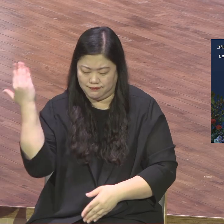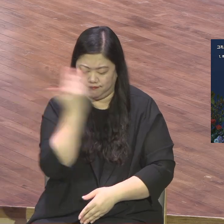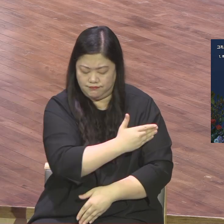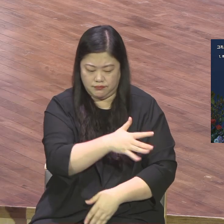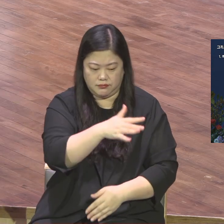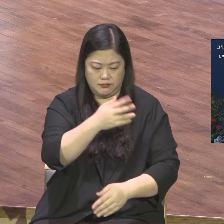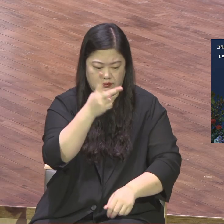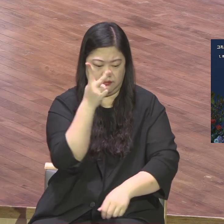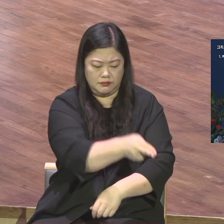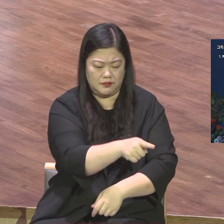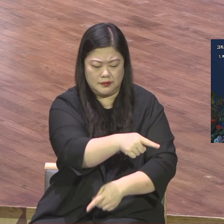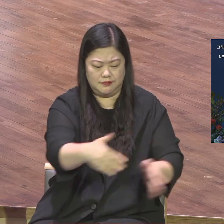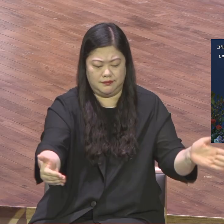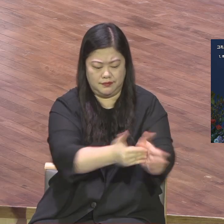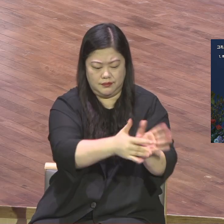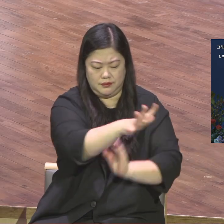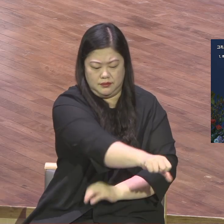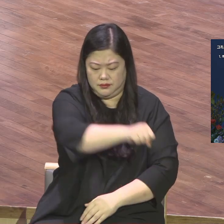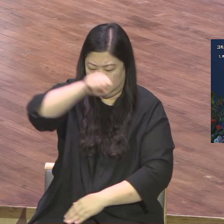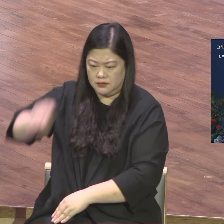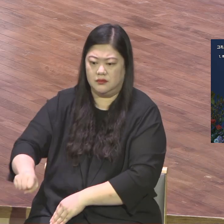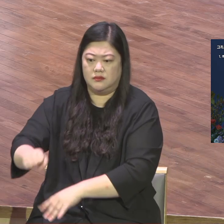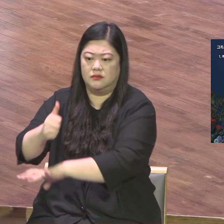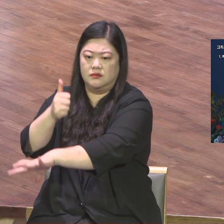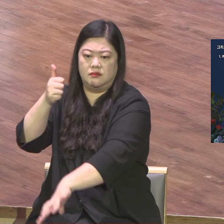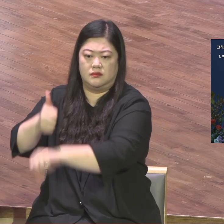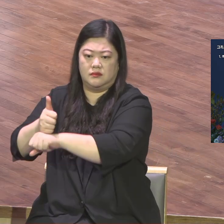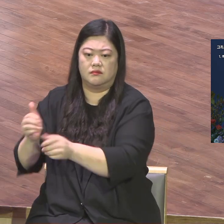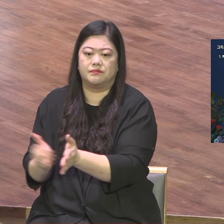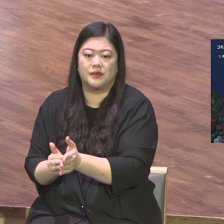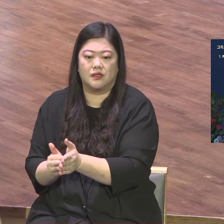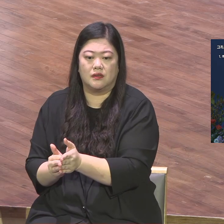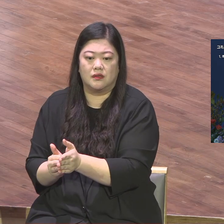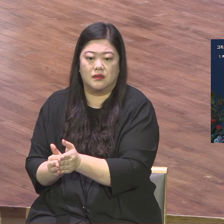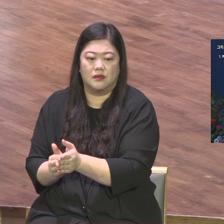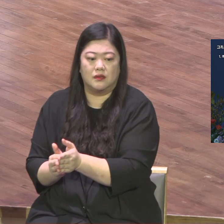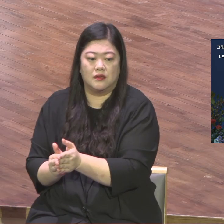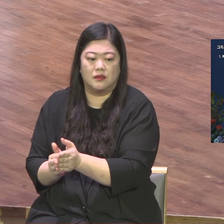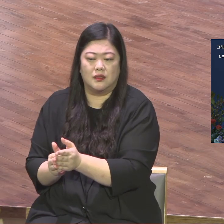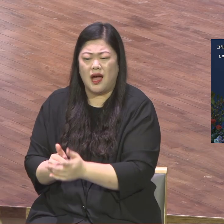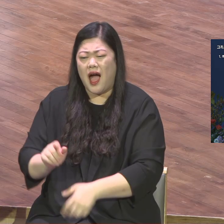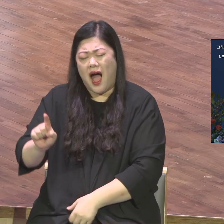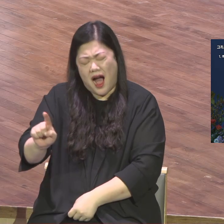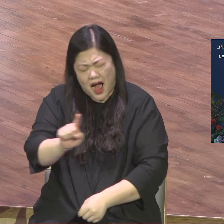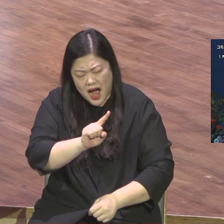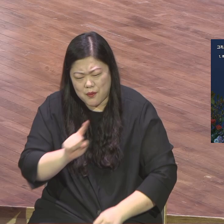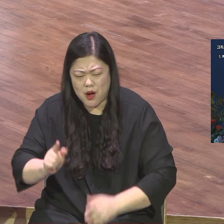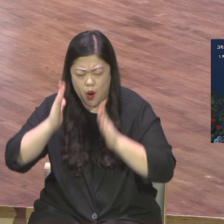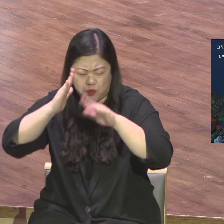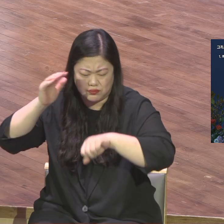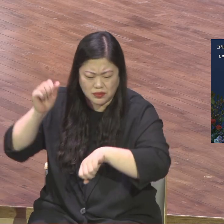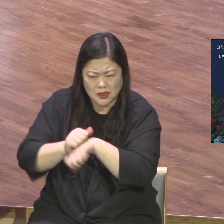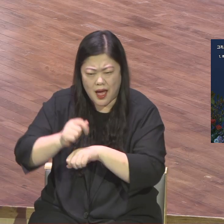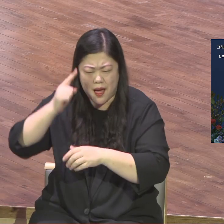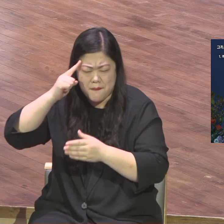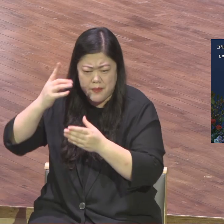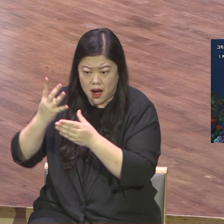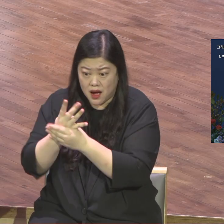거듭나지 못한 사람 못 알아들어요, 이 말. 이 박사가 앉아서도 못 알아들어요. 이 비밀의 핵심.